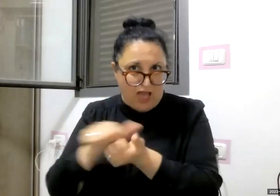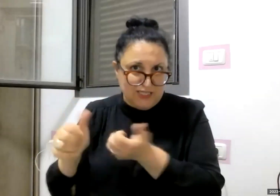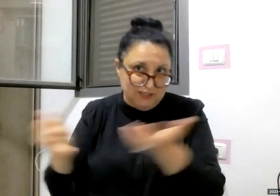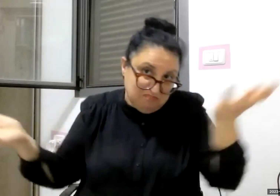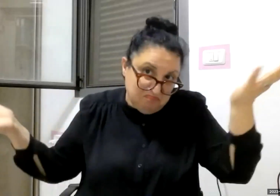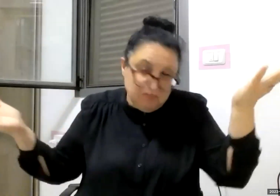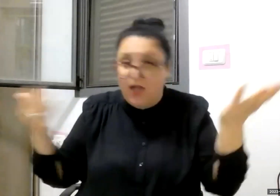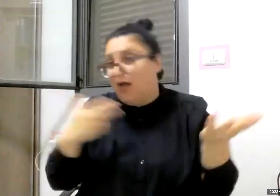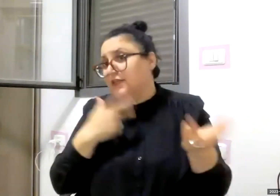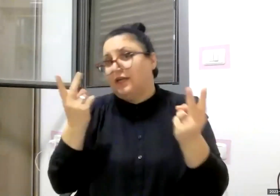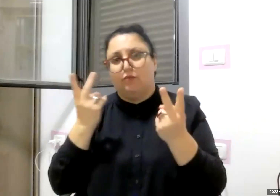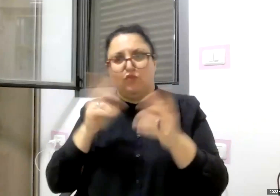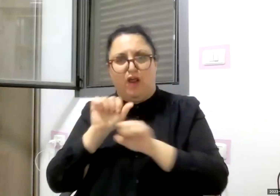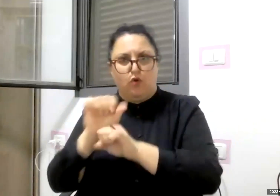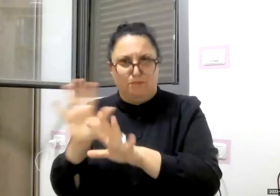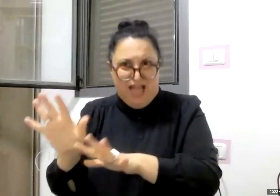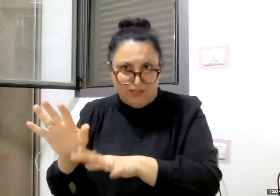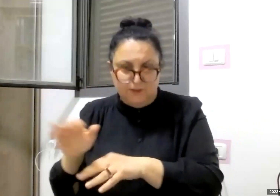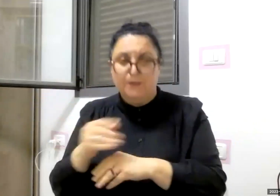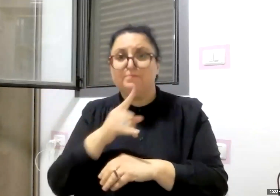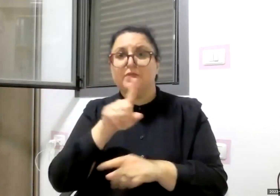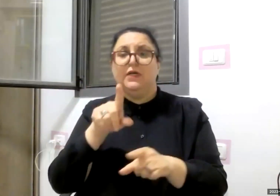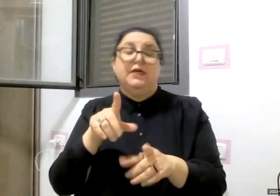לצמצם ולהכחיד אני כמובן לא בעד